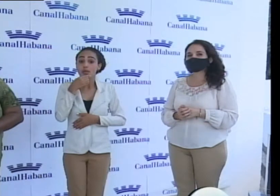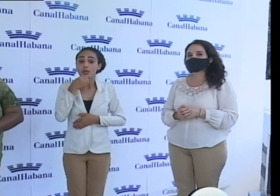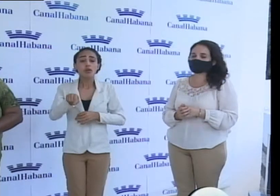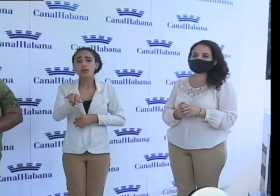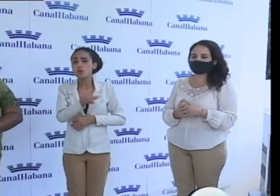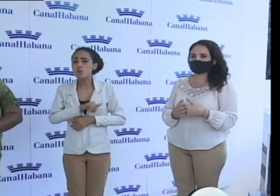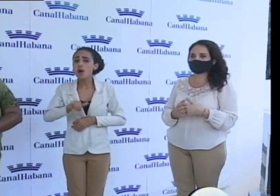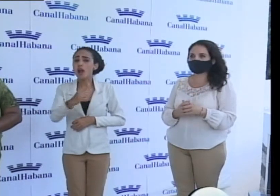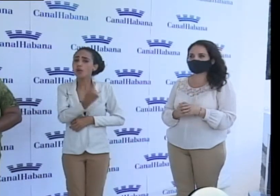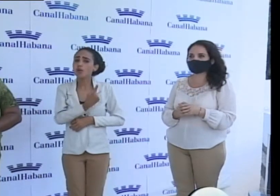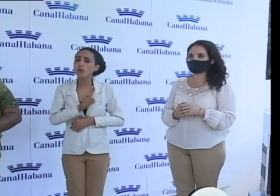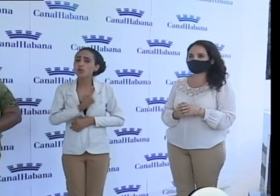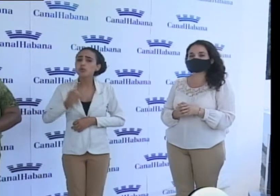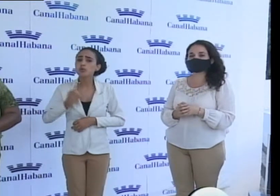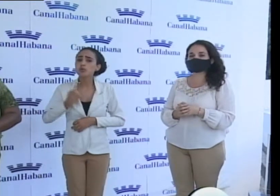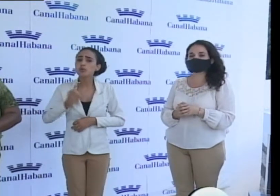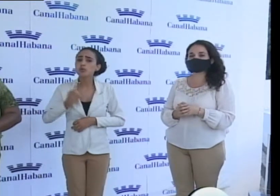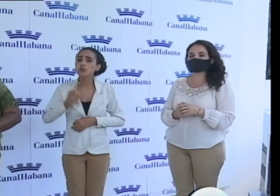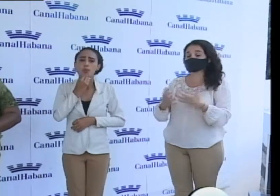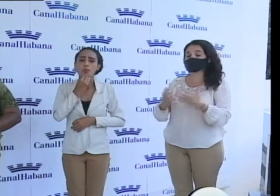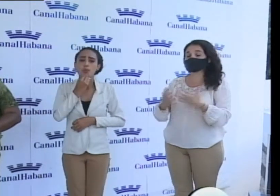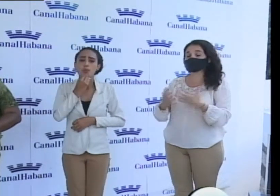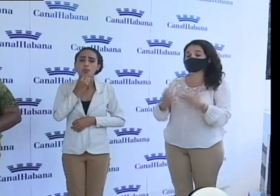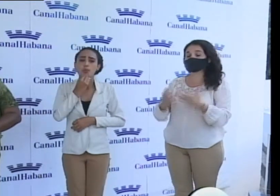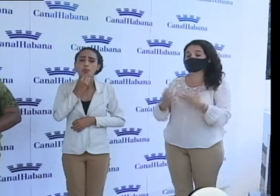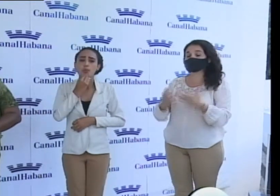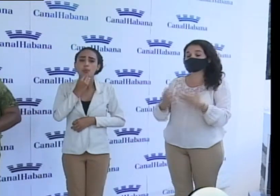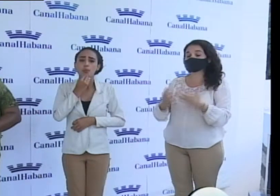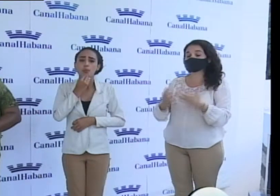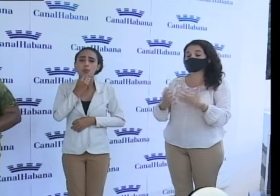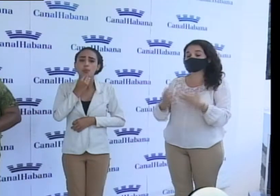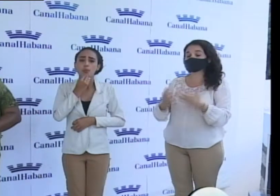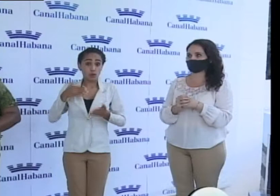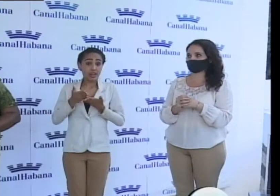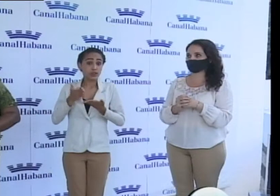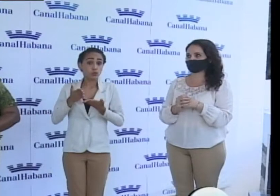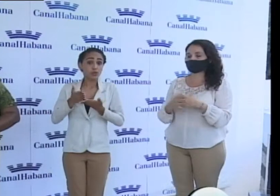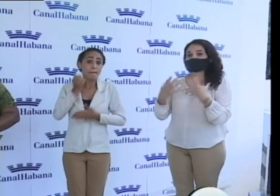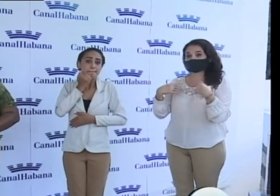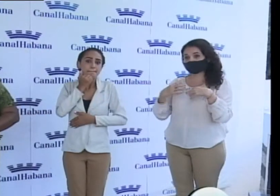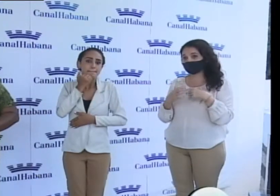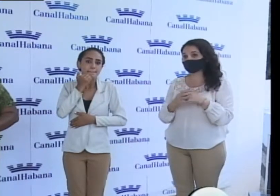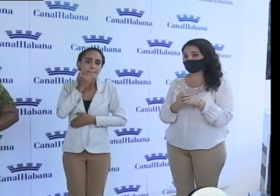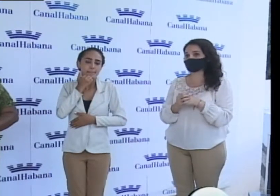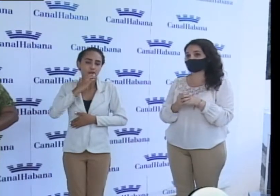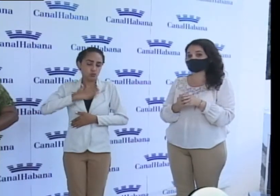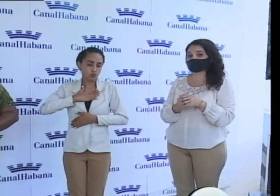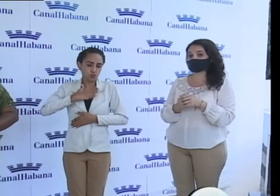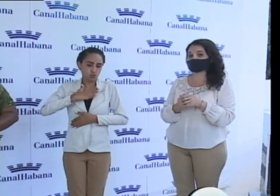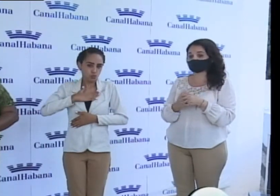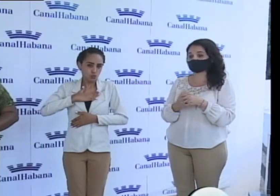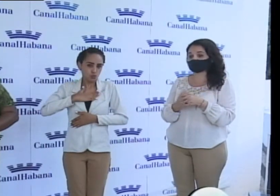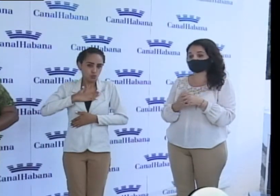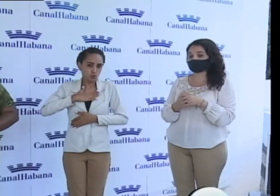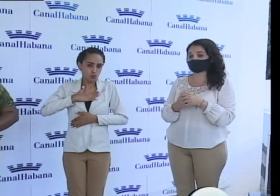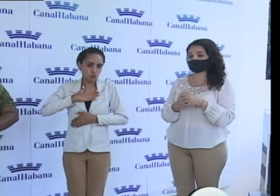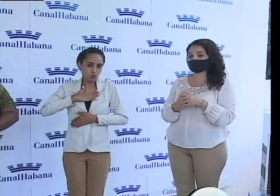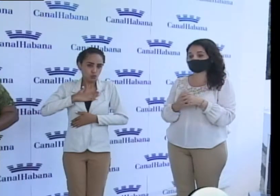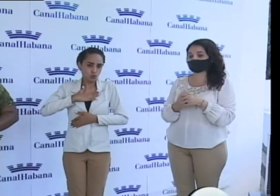permitido, o sea, nos ha exigido estudiar en nuestras propias herramientas para la enseñanza de la lengua y la enseñanza